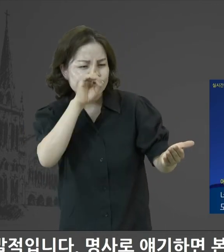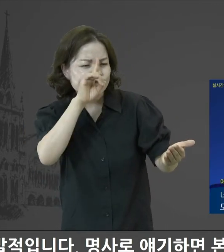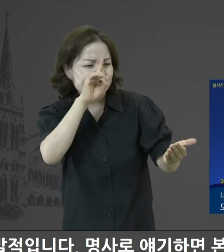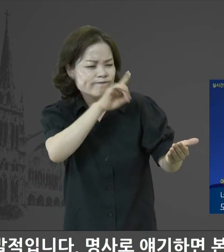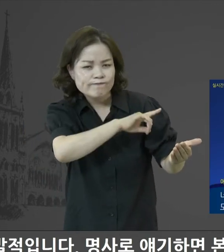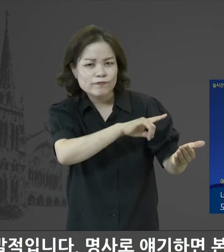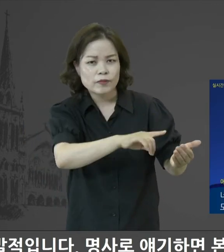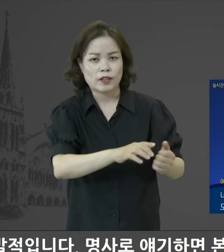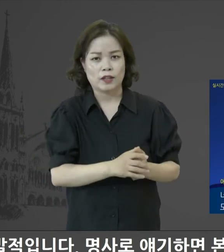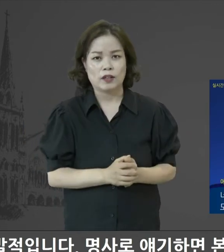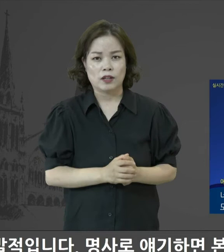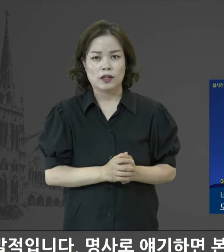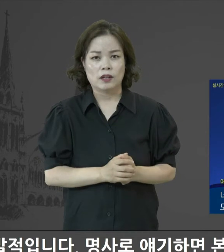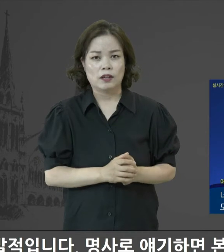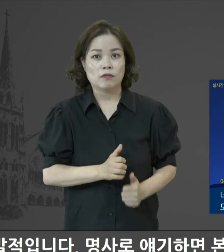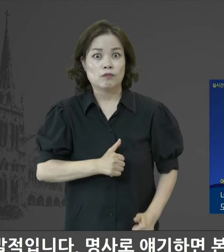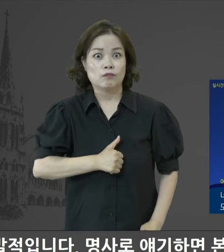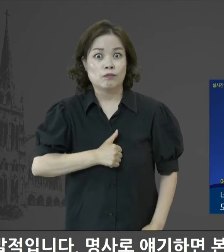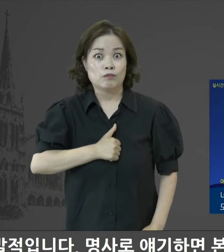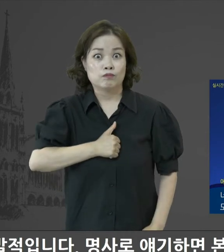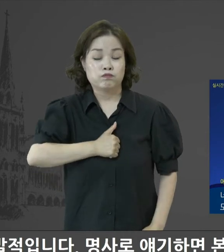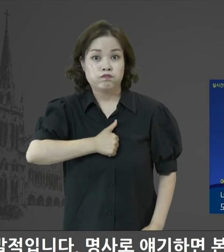그 다음 노함과